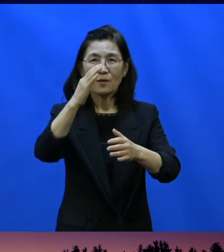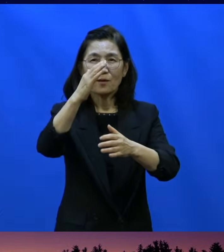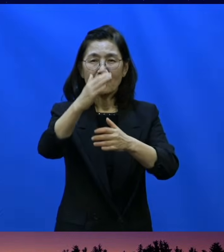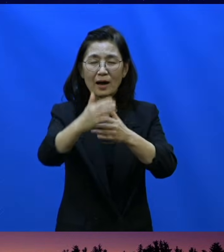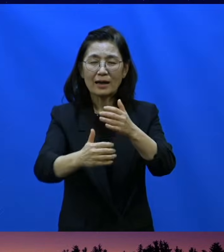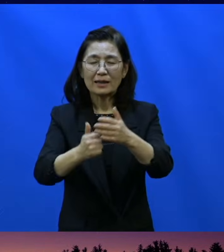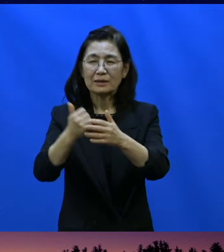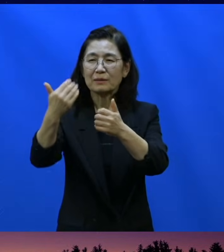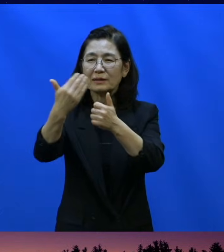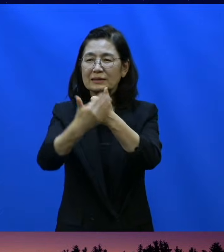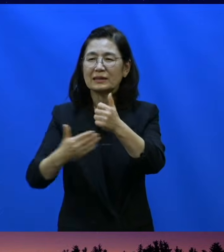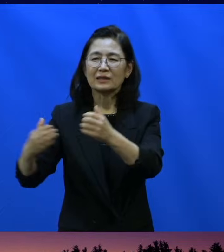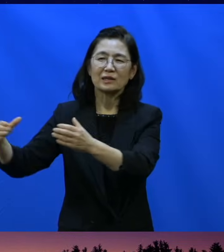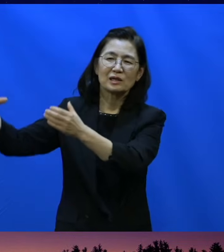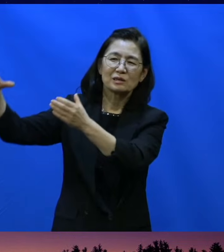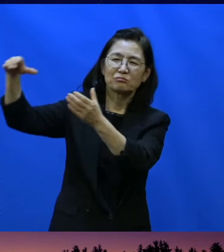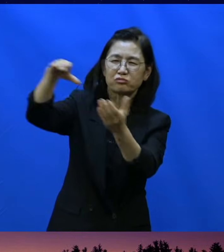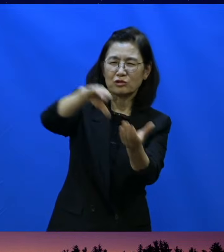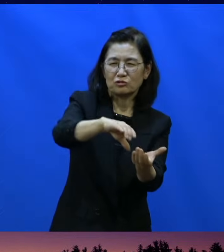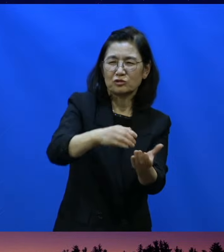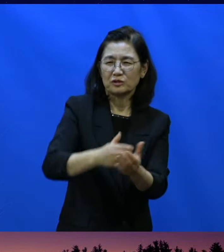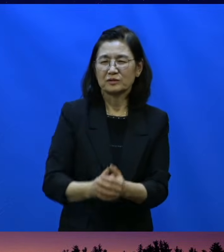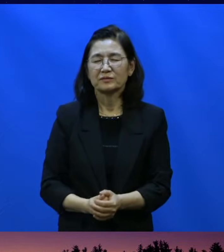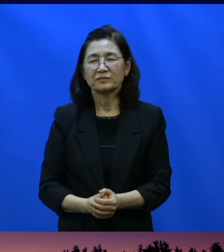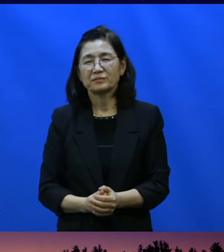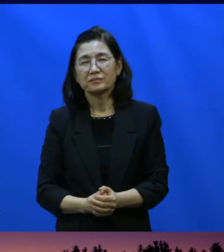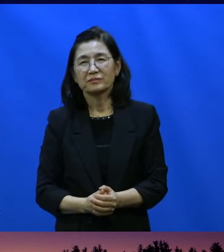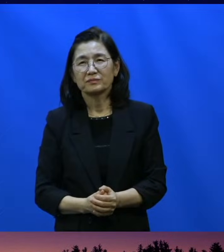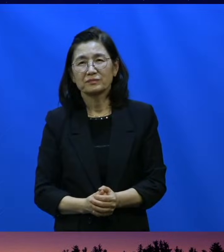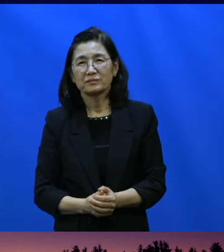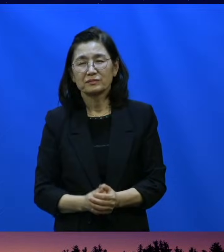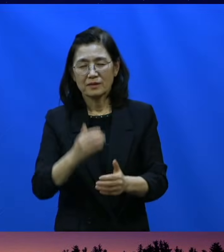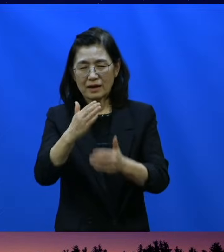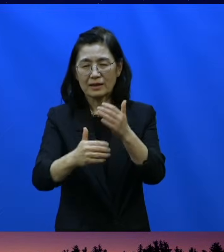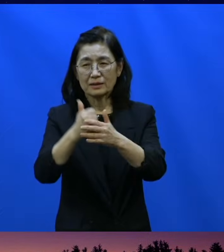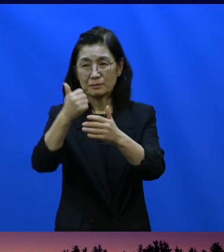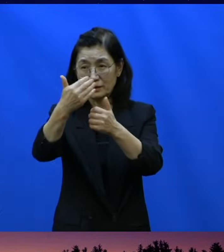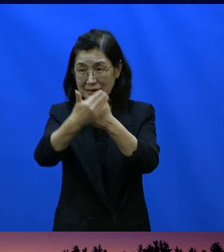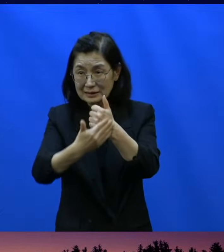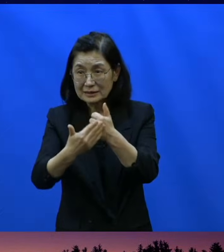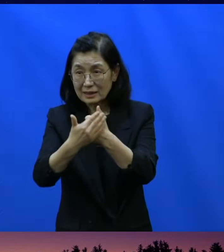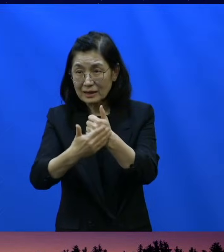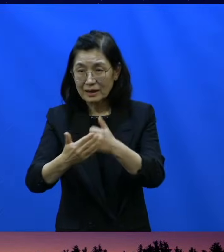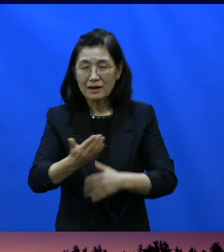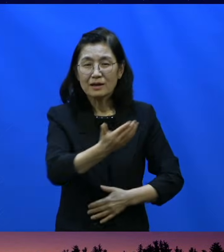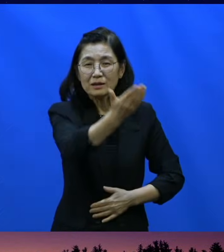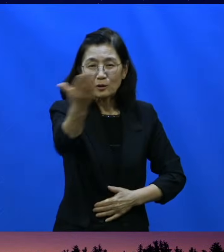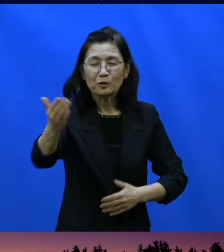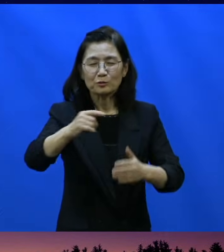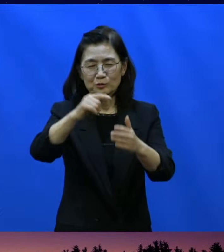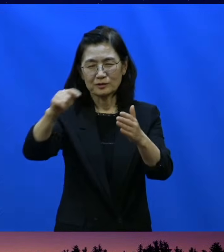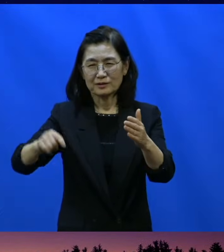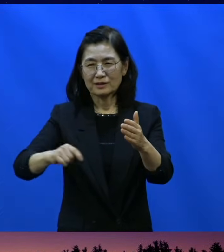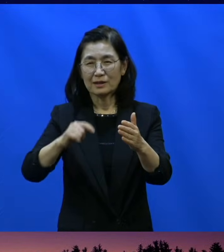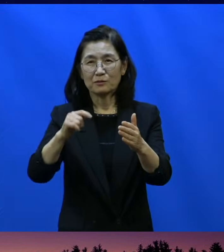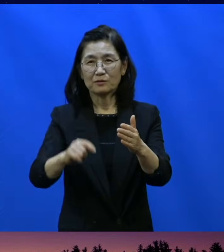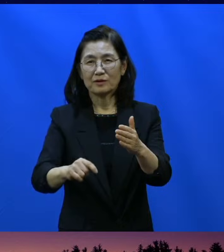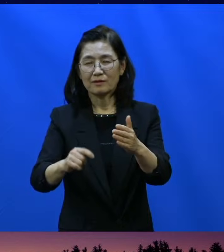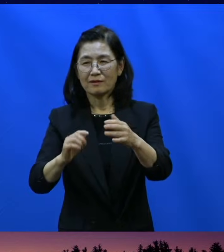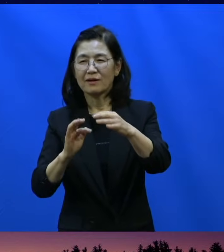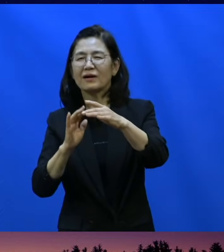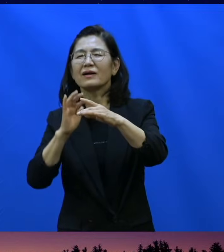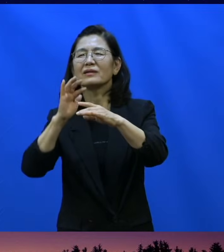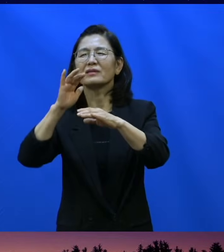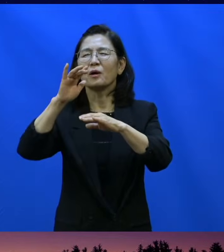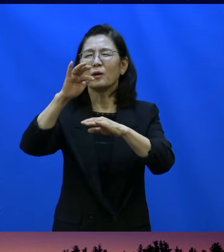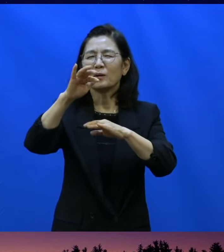넘치도록 부어주시는 거예요. 여러분, 이 은혜가 여러분들 가운데도 넘치는